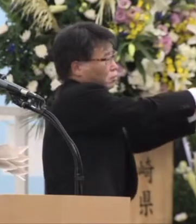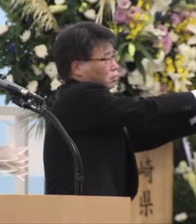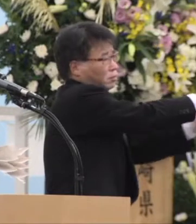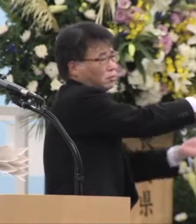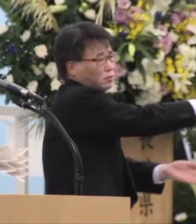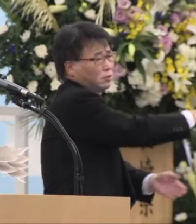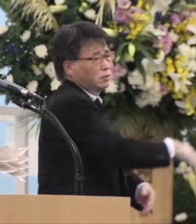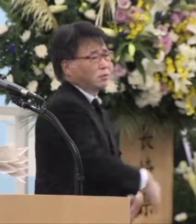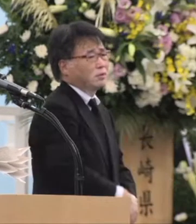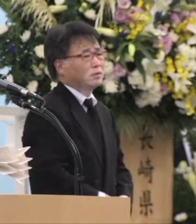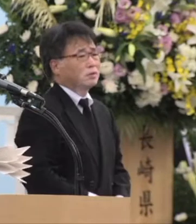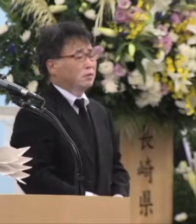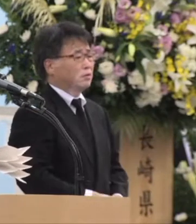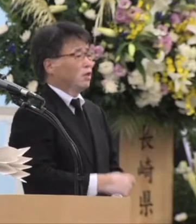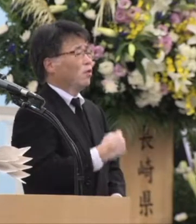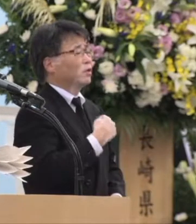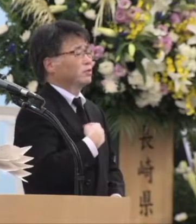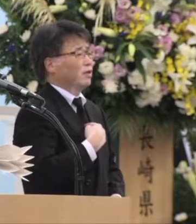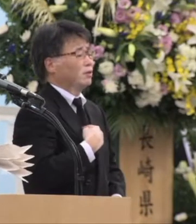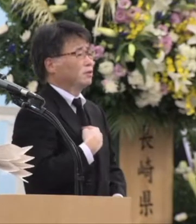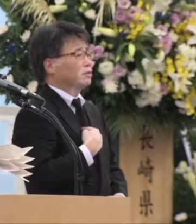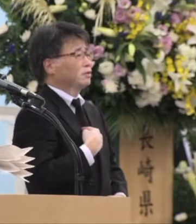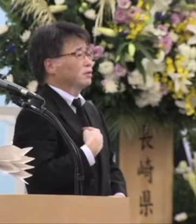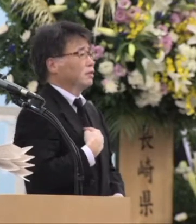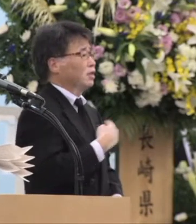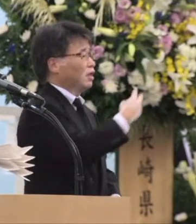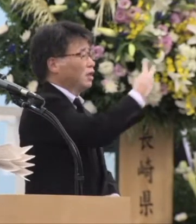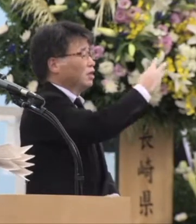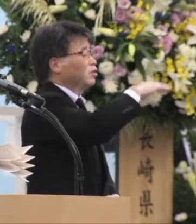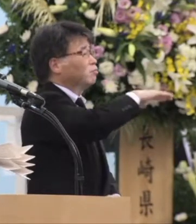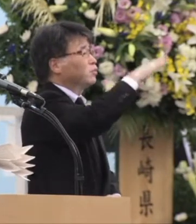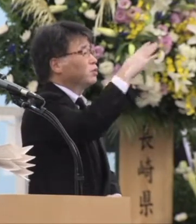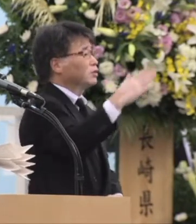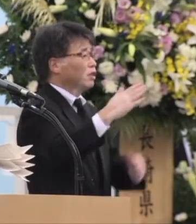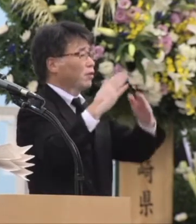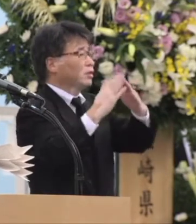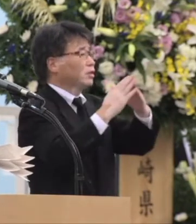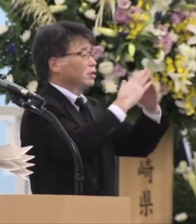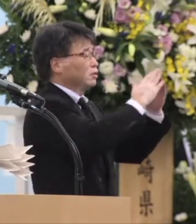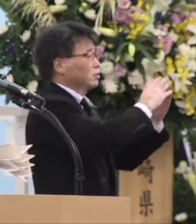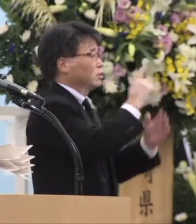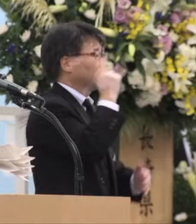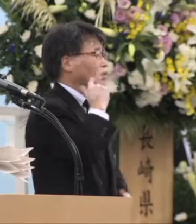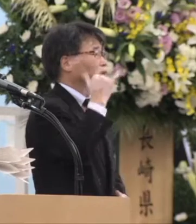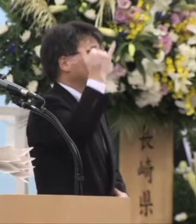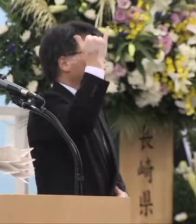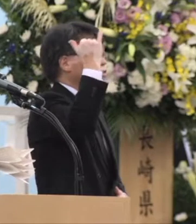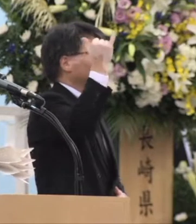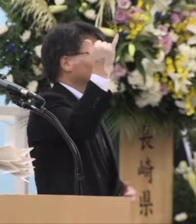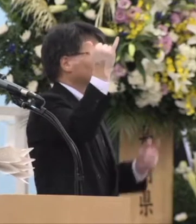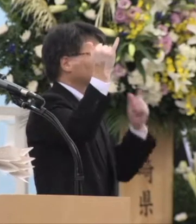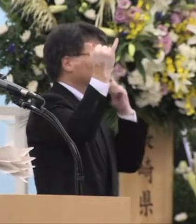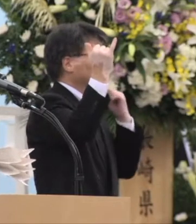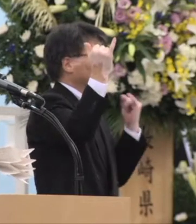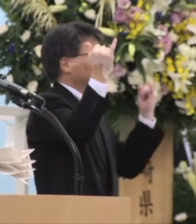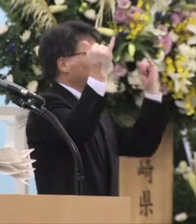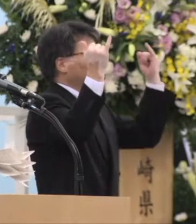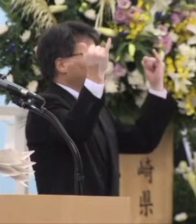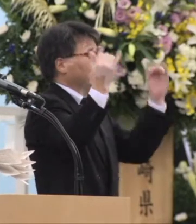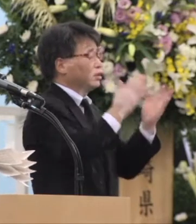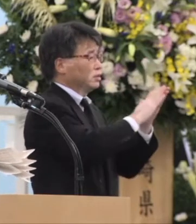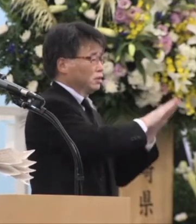。私は三ツ山に疎開していた両親に姉の死を報告